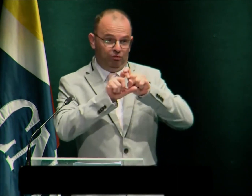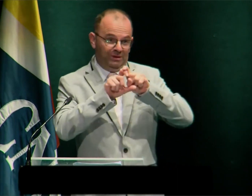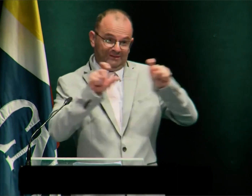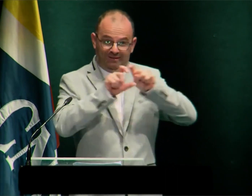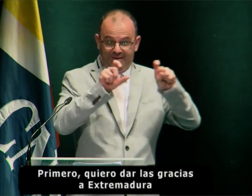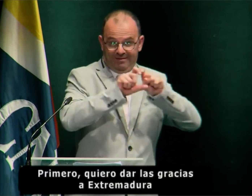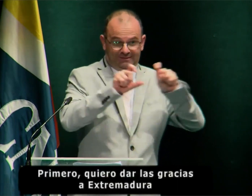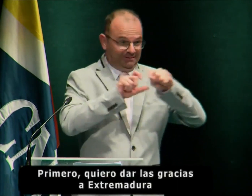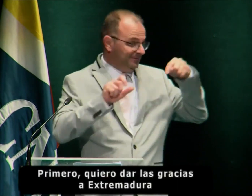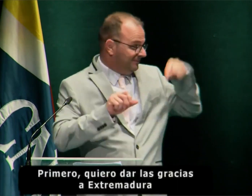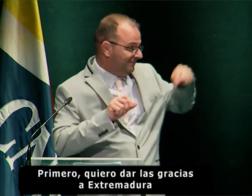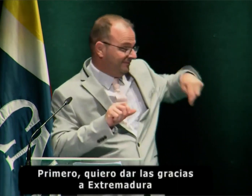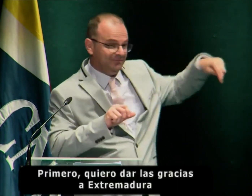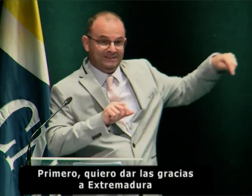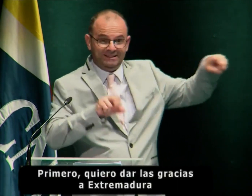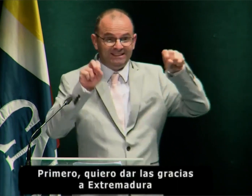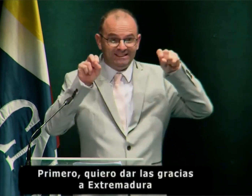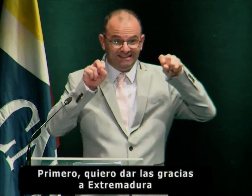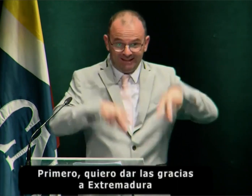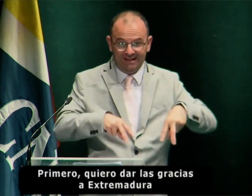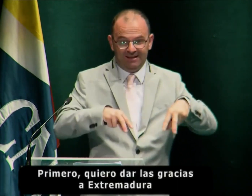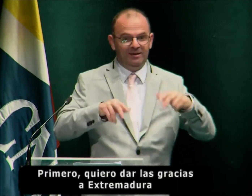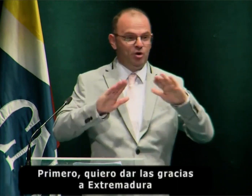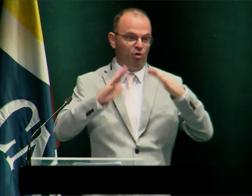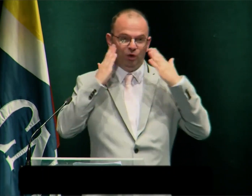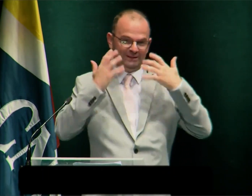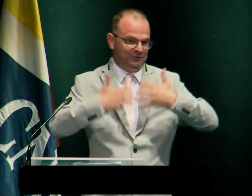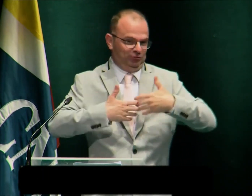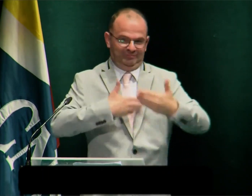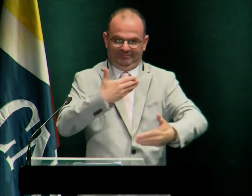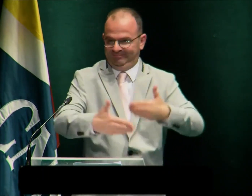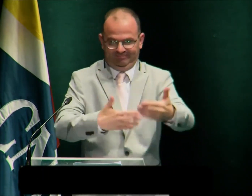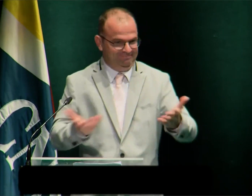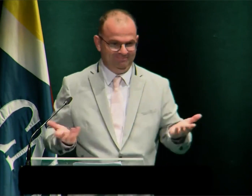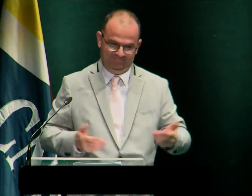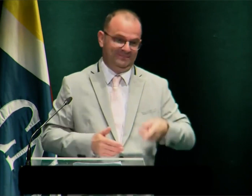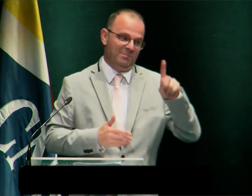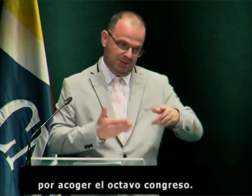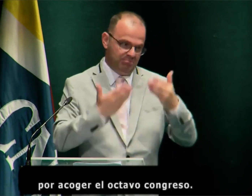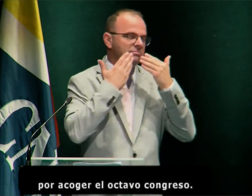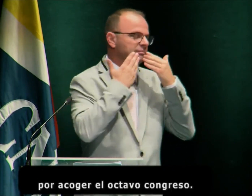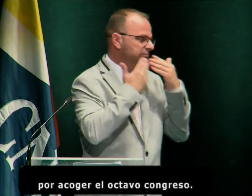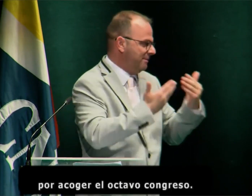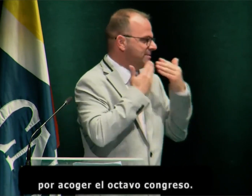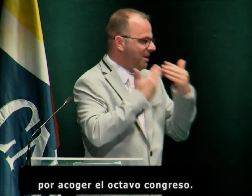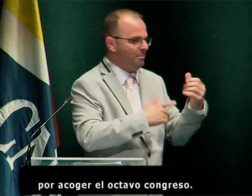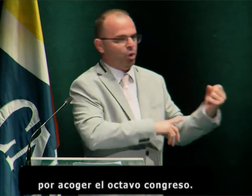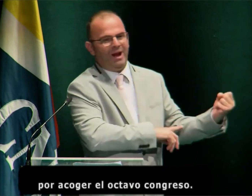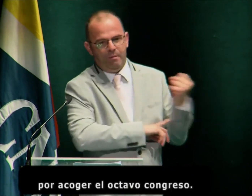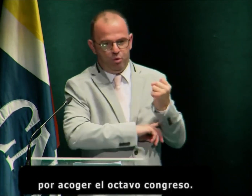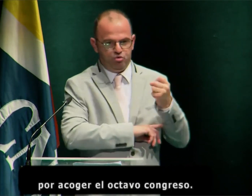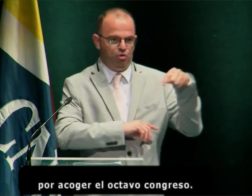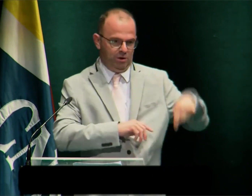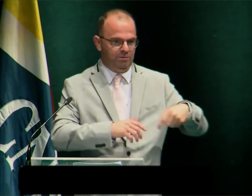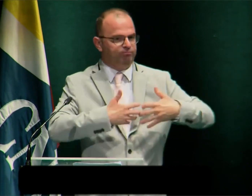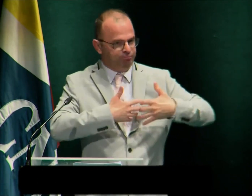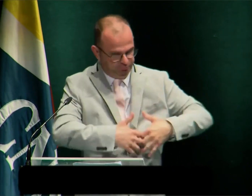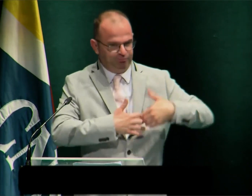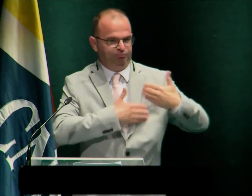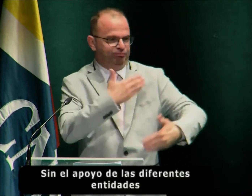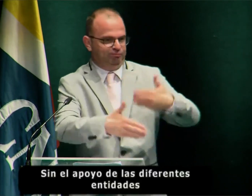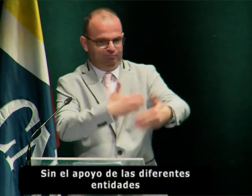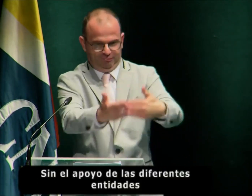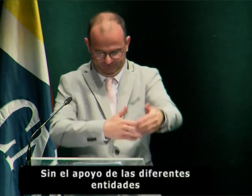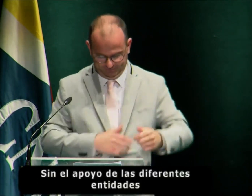Sin vuestro apoyo y sin vuestra colaboración de las diferentes entidades que hoy nos acompañáis, hubiera sido imposible poder aperturar